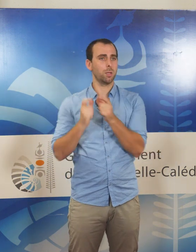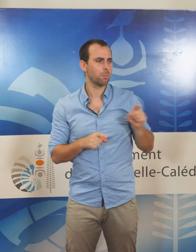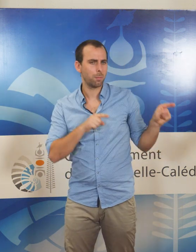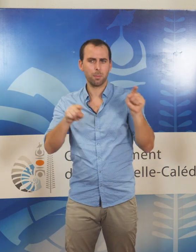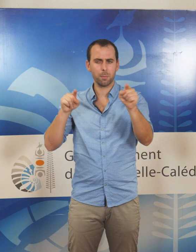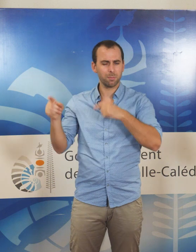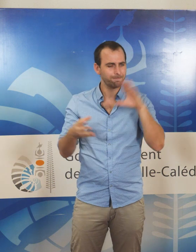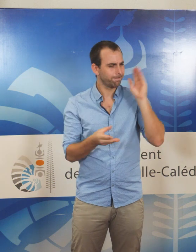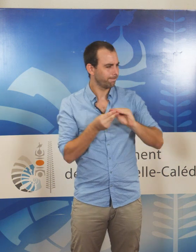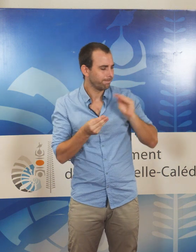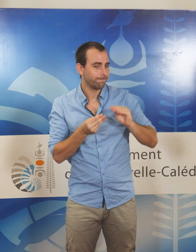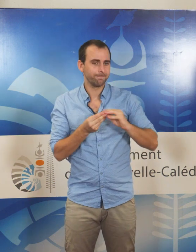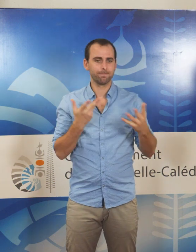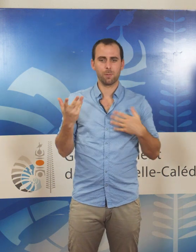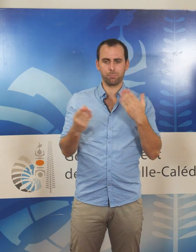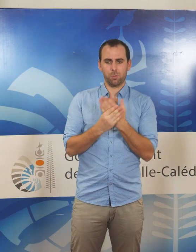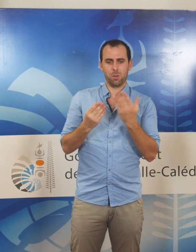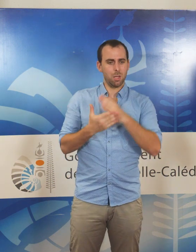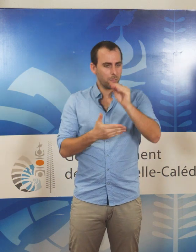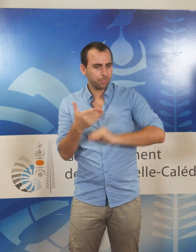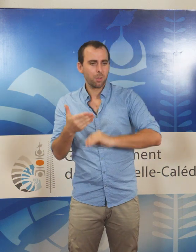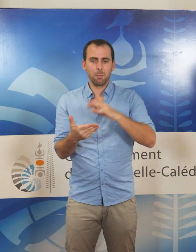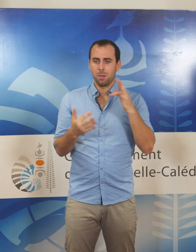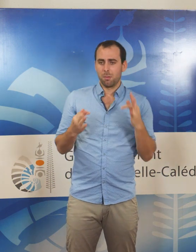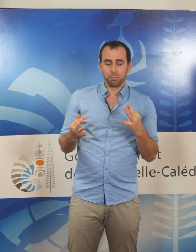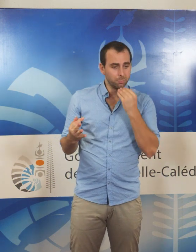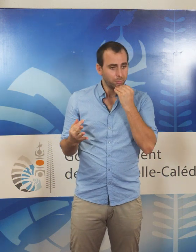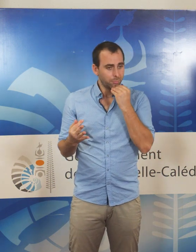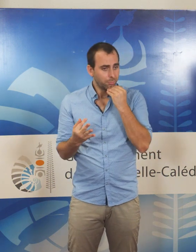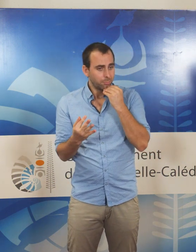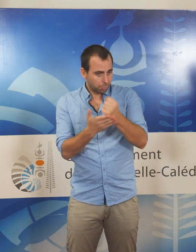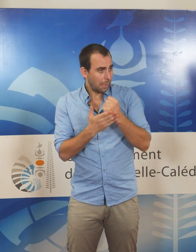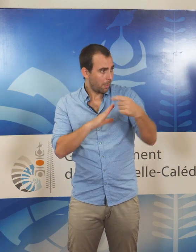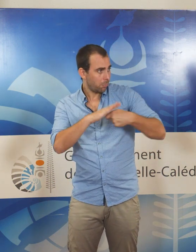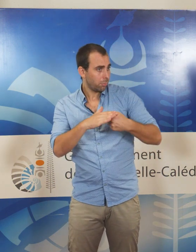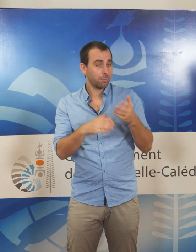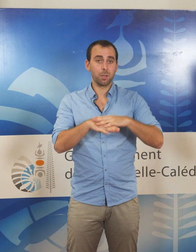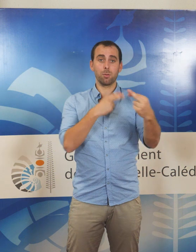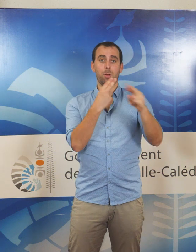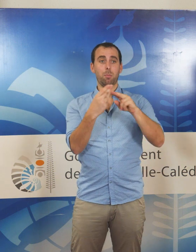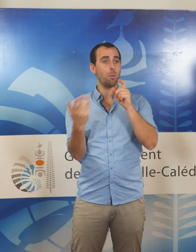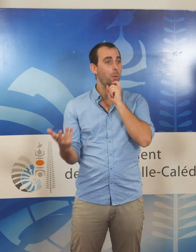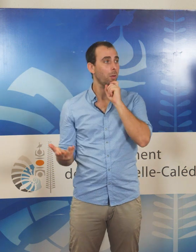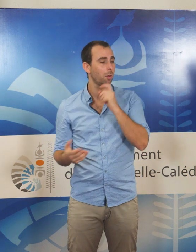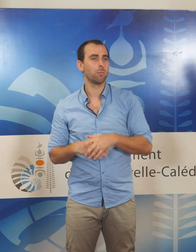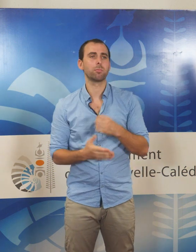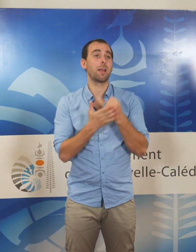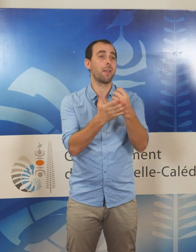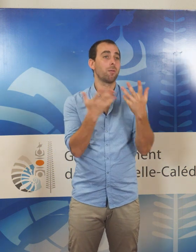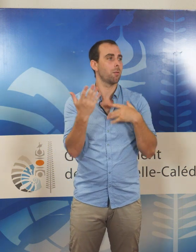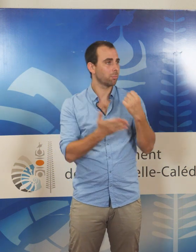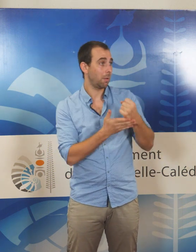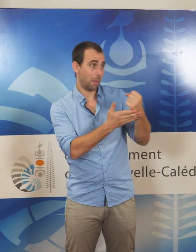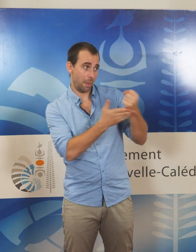posent des questions parce qu'ils ont rempli leur dossier justement d'aide et ils n'ont pas encore de réponse. Sur lesquelles des aides ? D'aides financières,